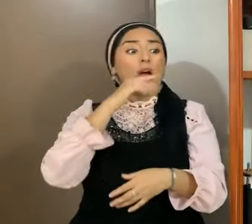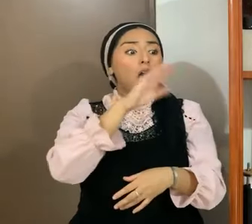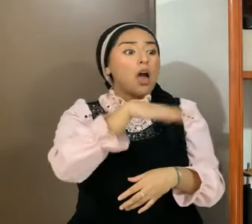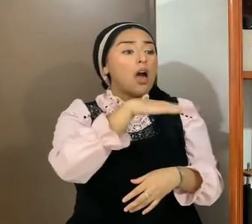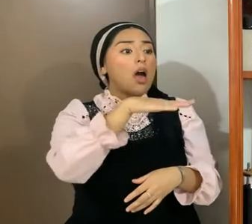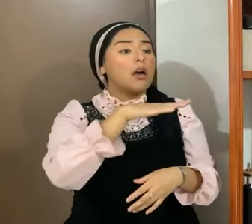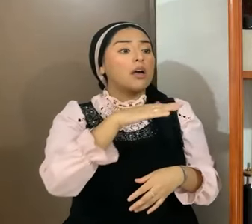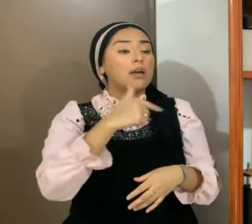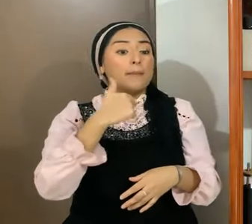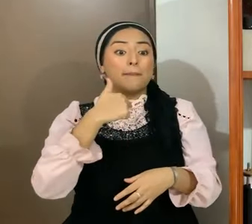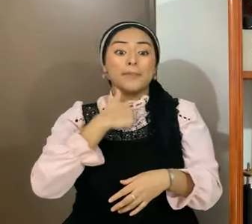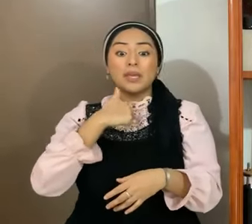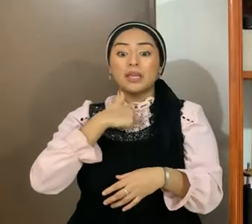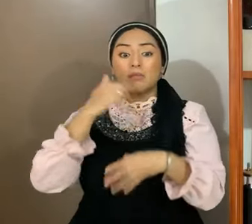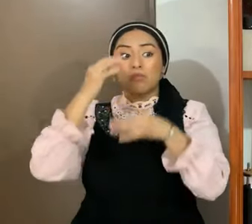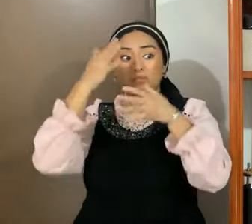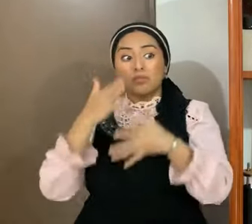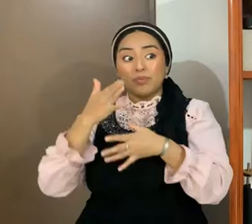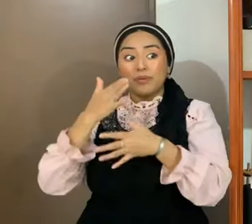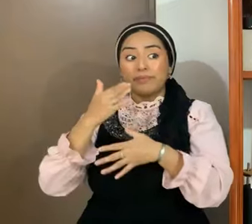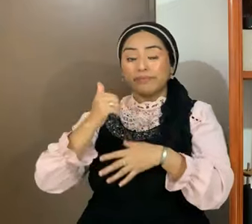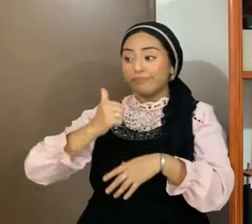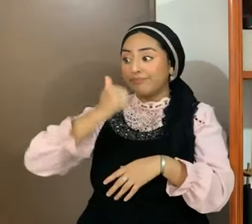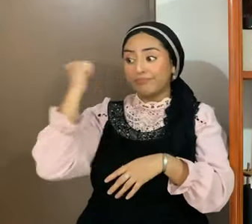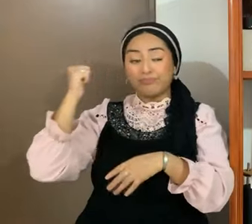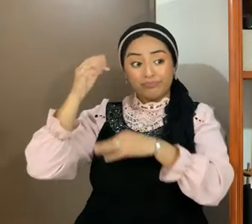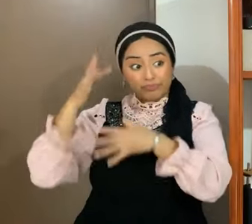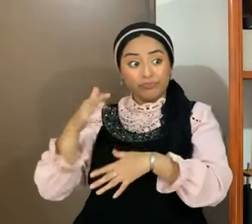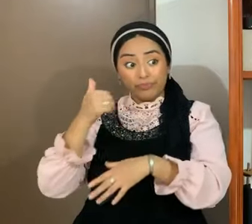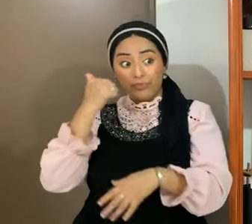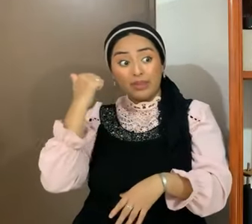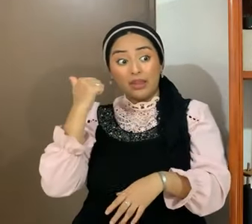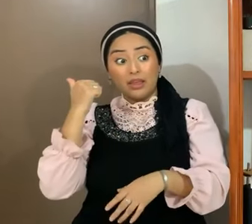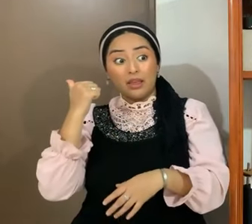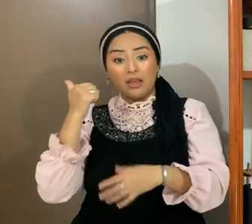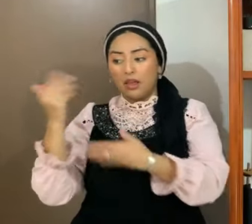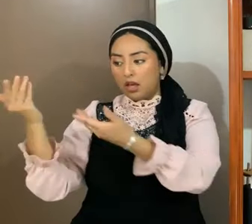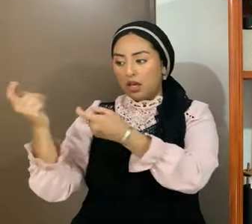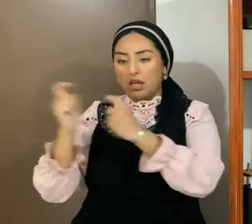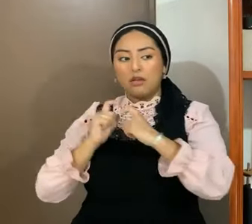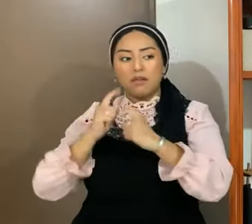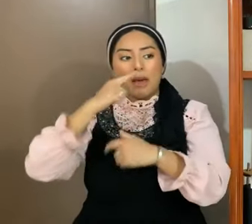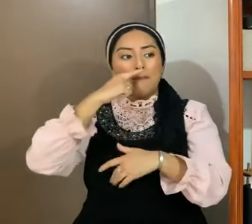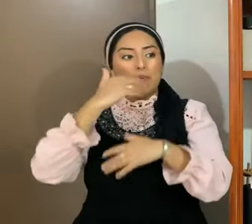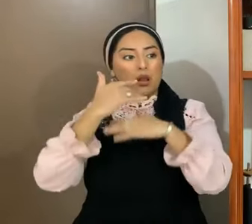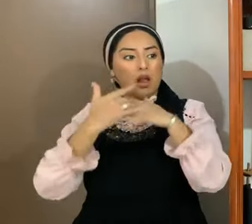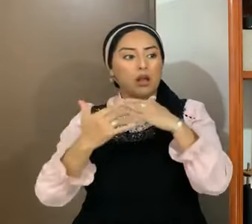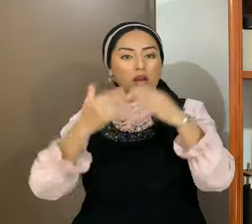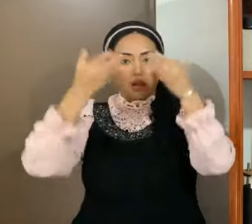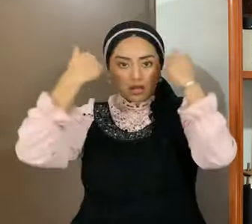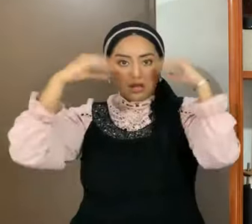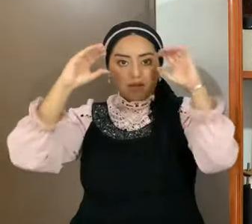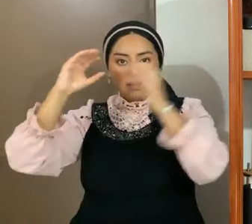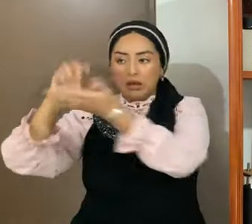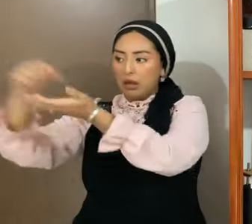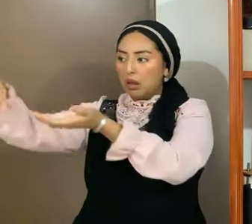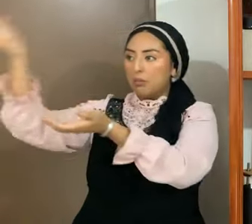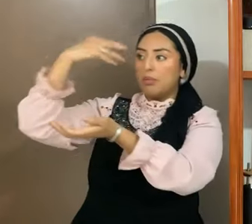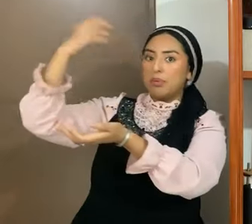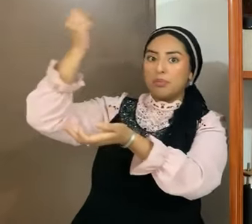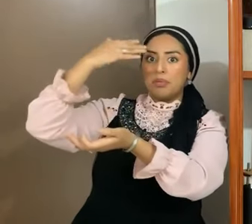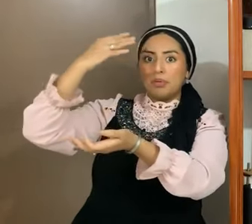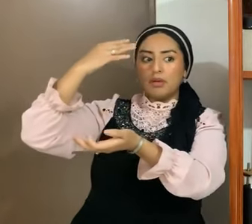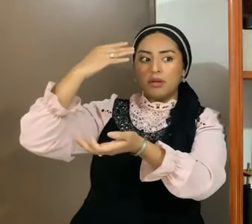esa congregación mesiánica, que no son mesiánicos realmente, me roció con la sangre de un animalito, de un cordero. Eso